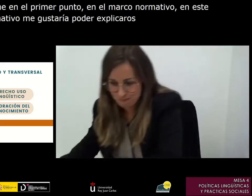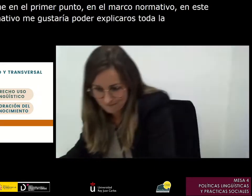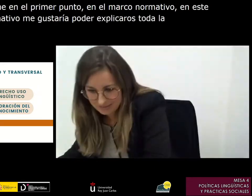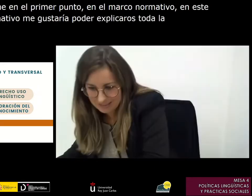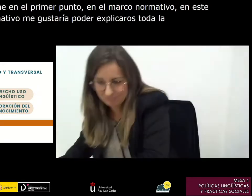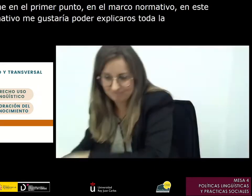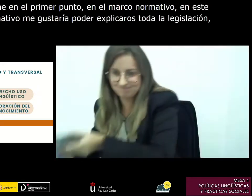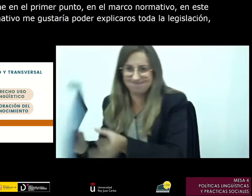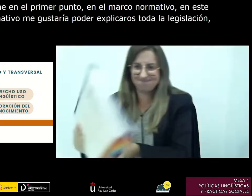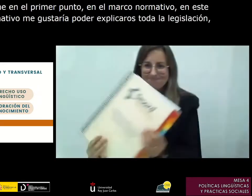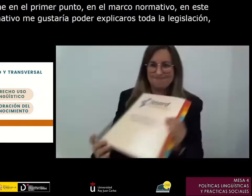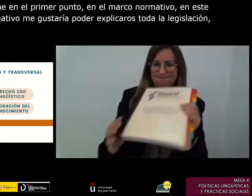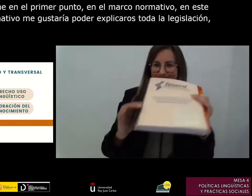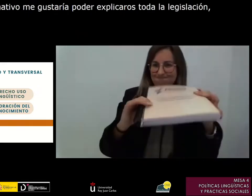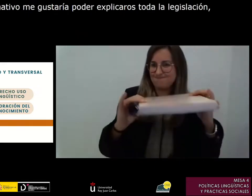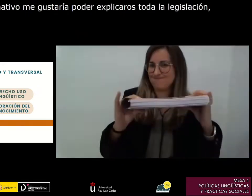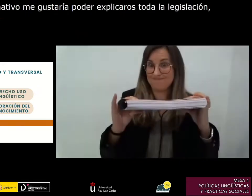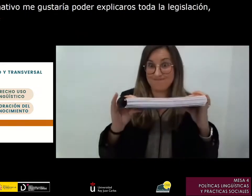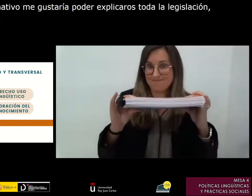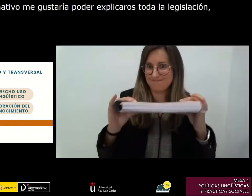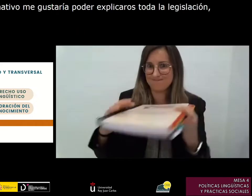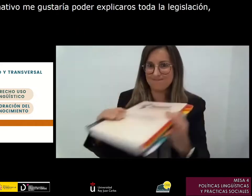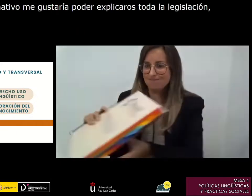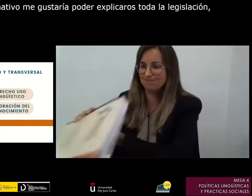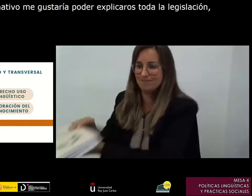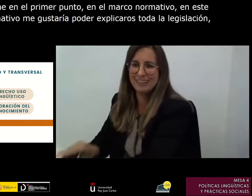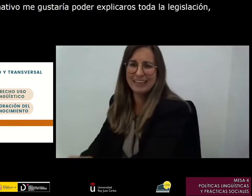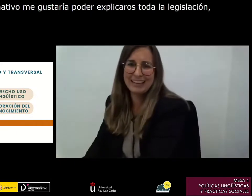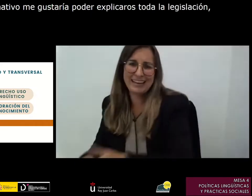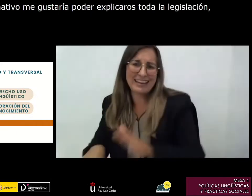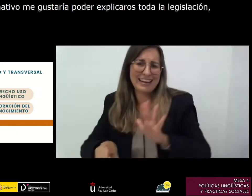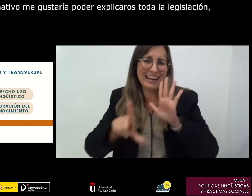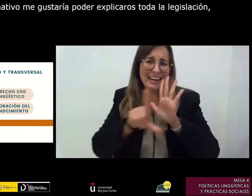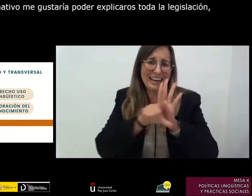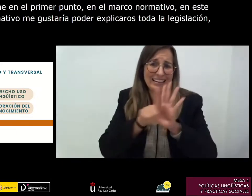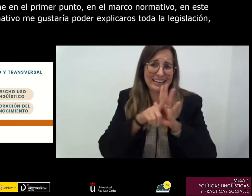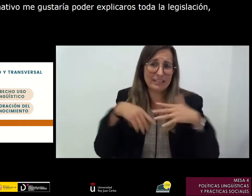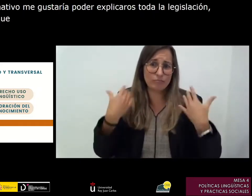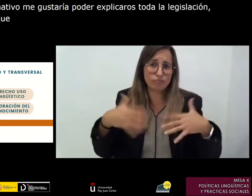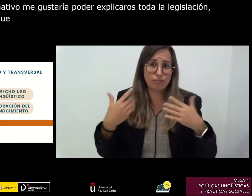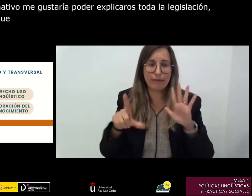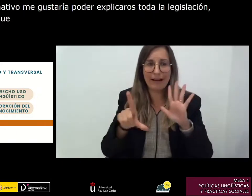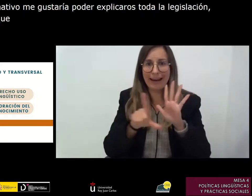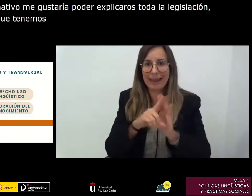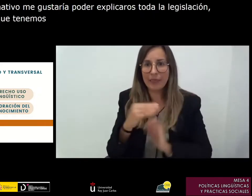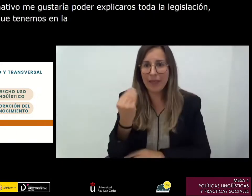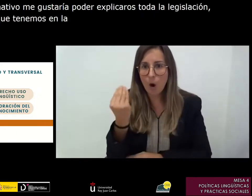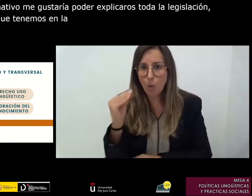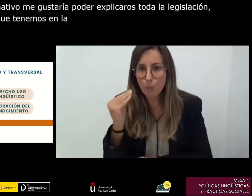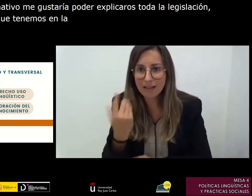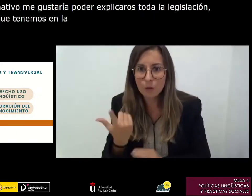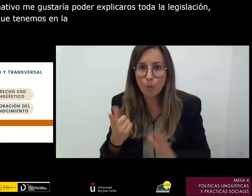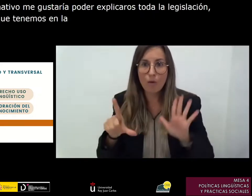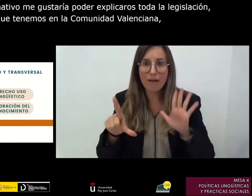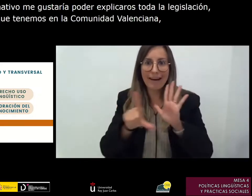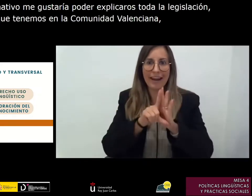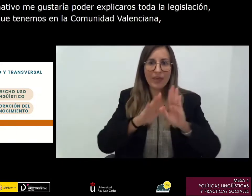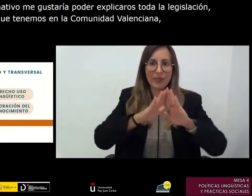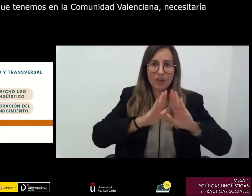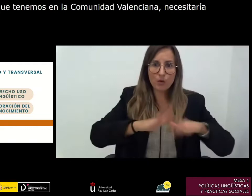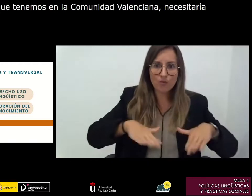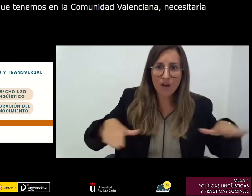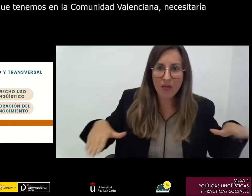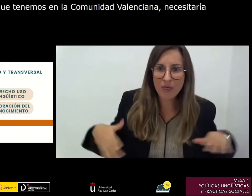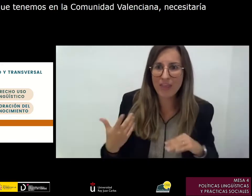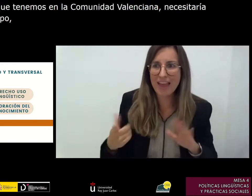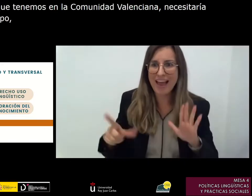Comunidad Valenciana. Pero necesitaría muchísimo tiempo, mirar cómo tengo la libreta. Hay